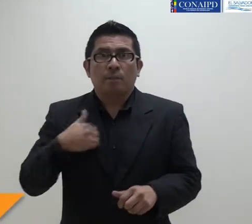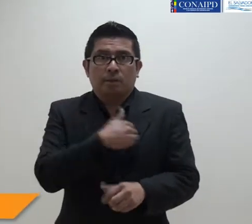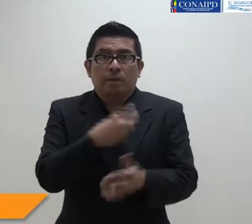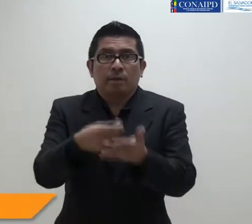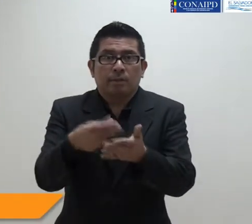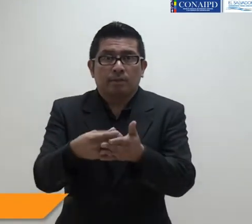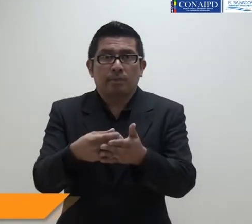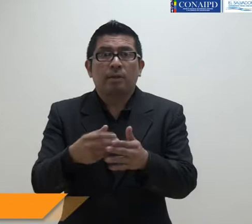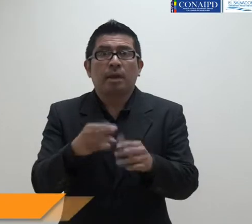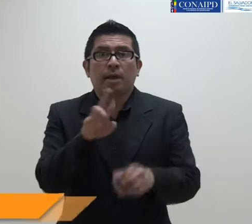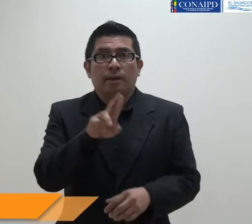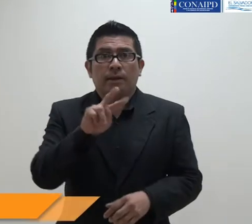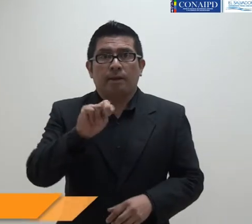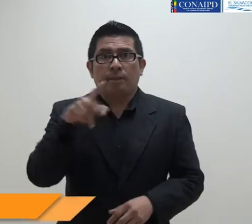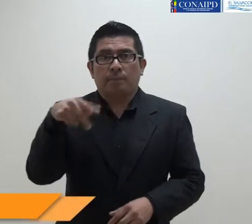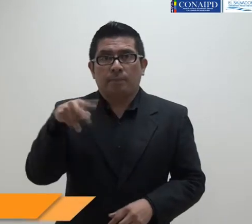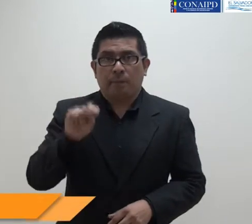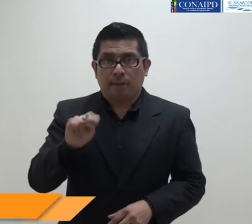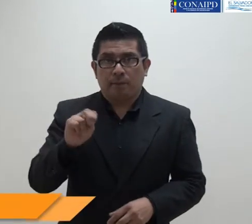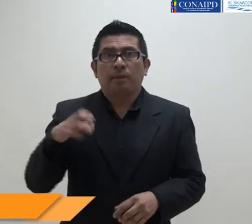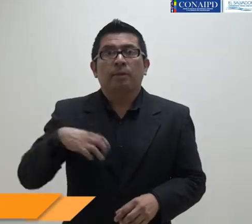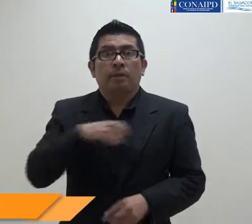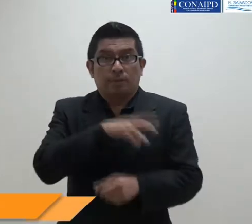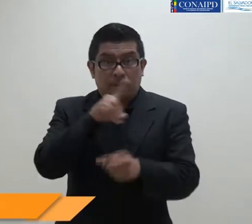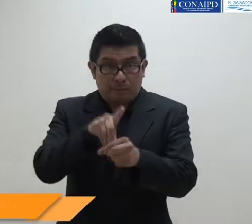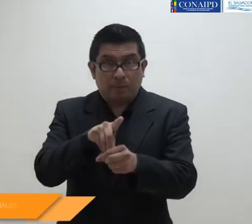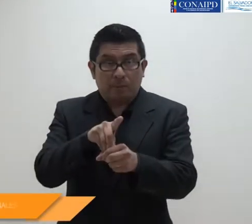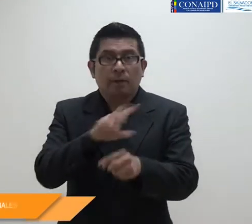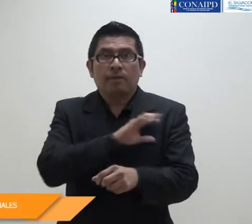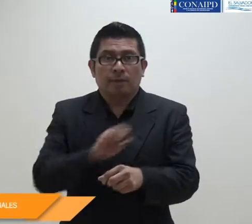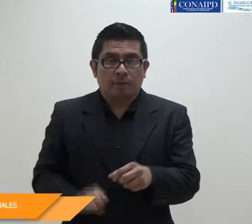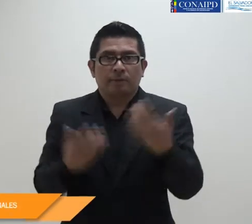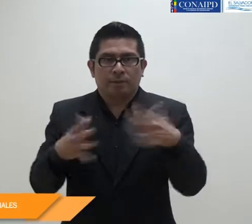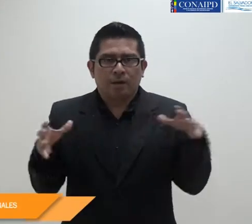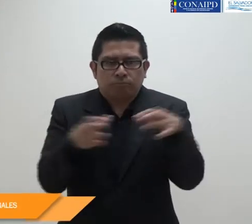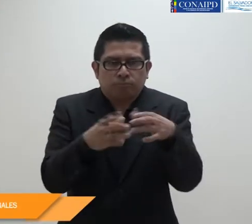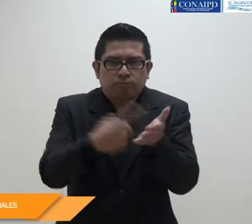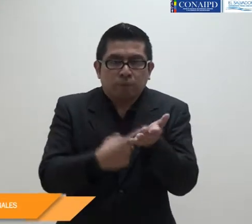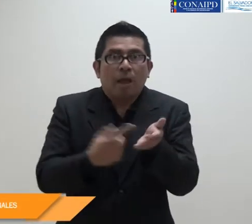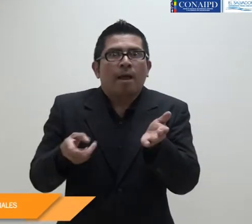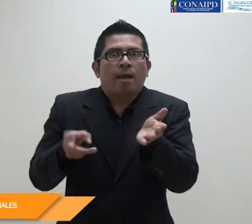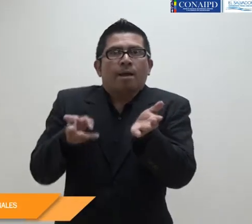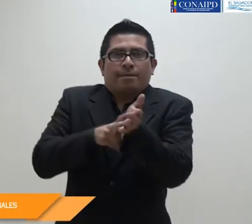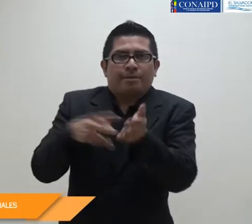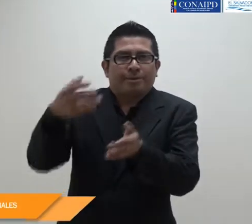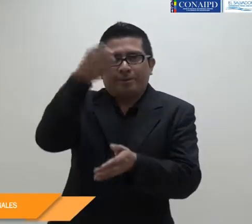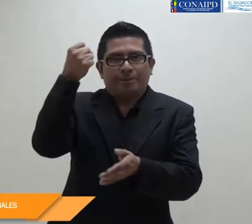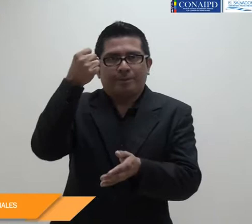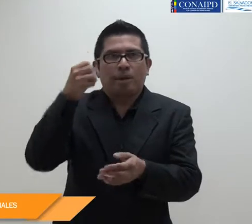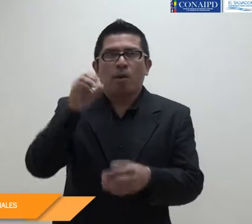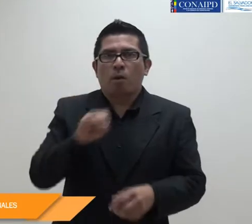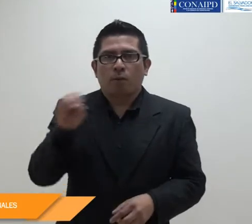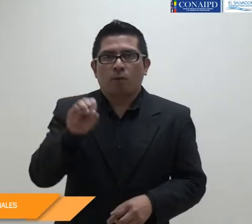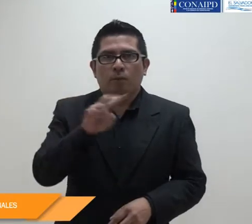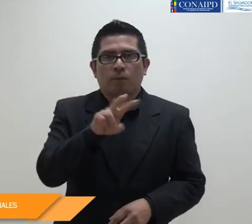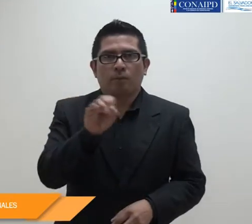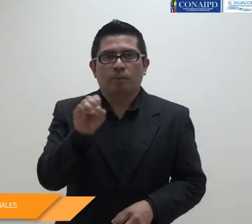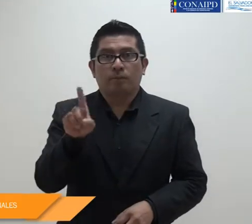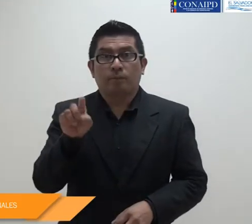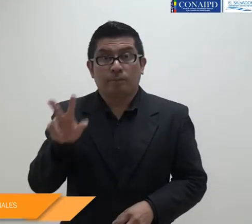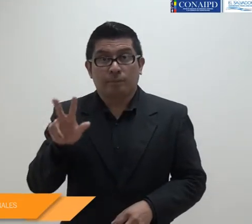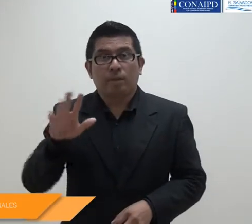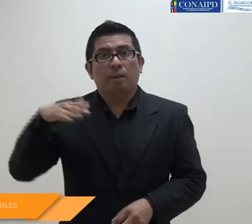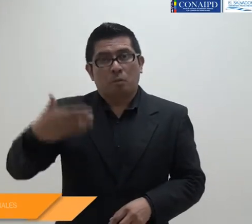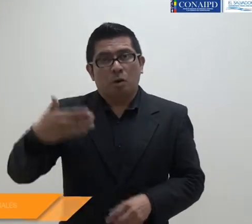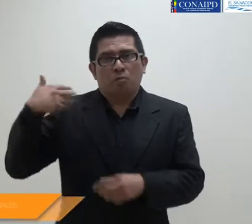el Registro de Personas Naturales y el CONAIPD, El Salvador logra la firma del Tratado de Marrakech en octubre del 2013. A